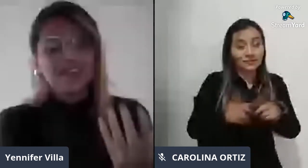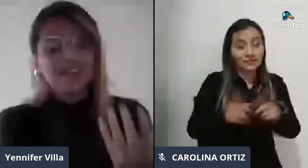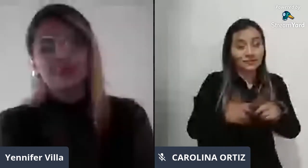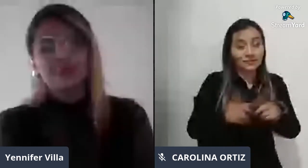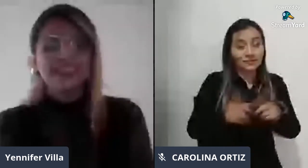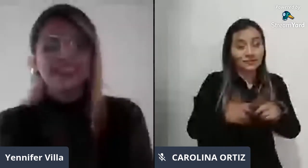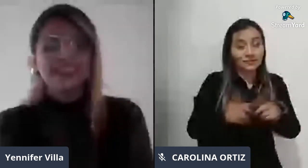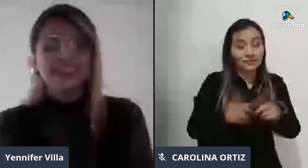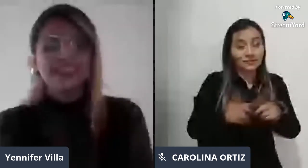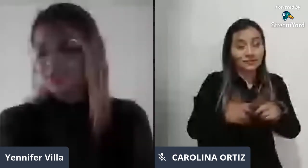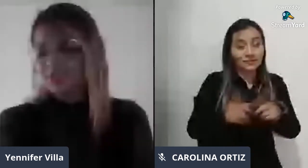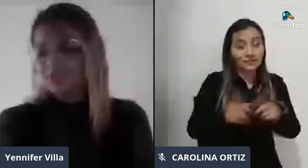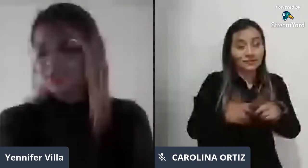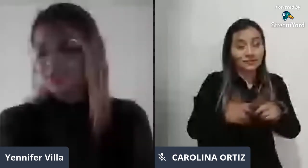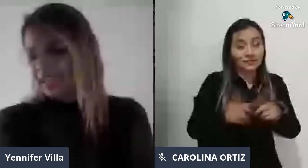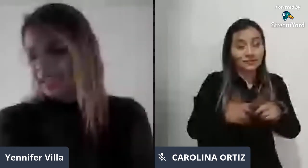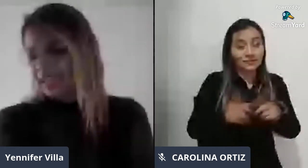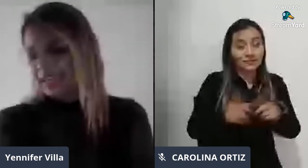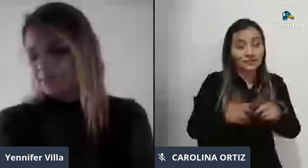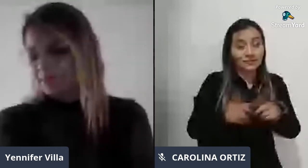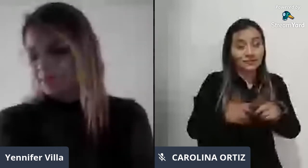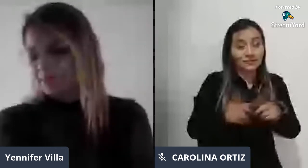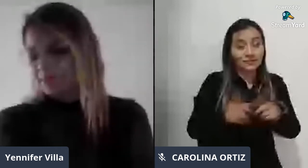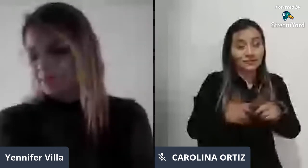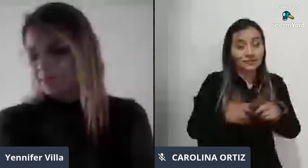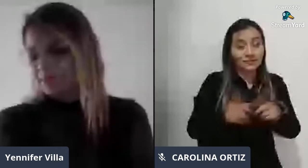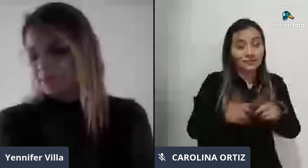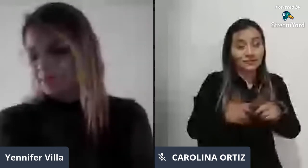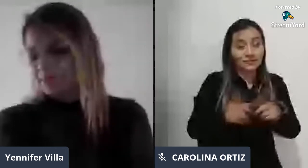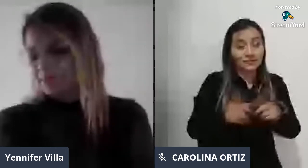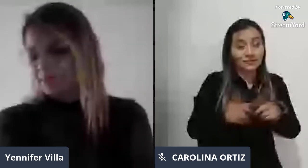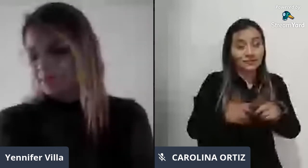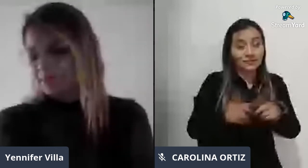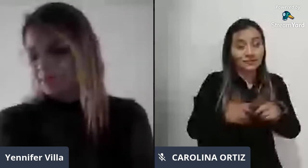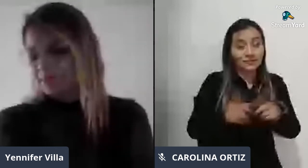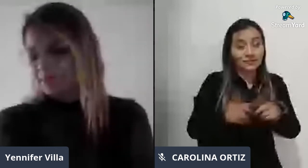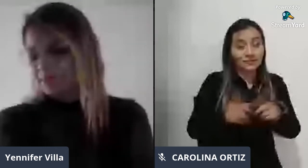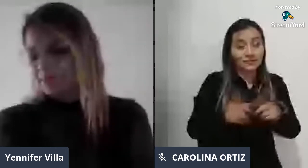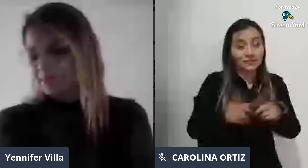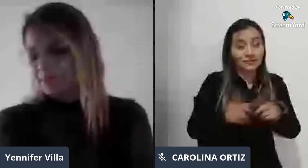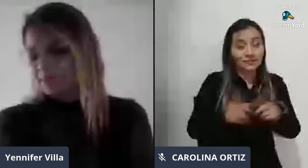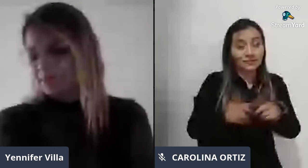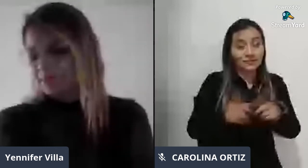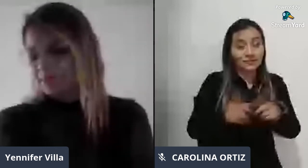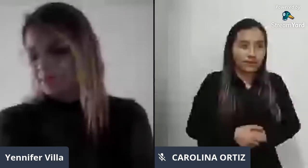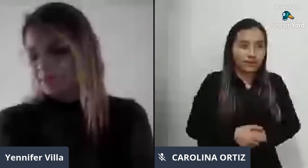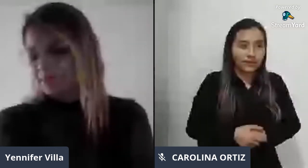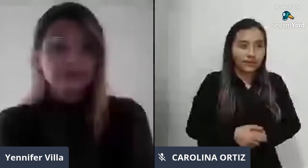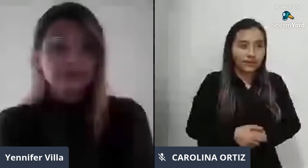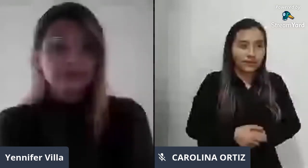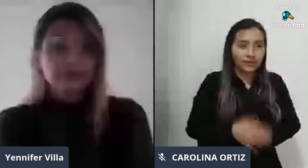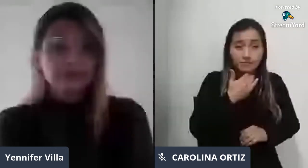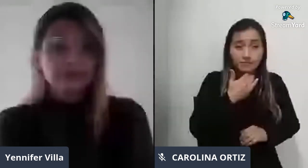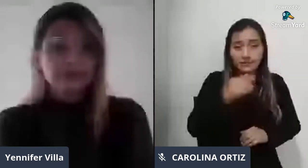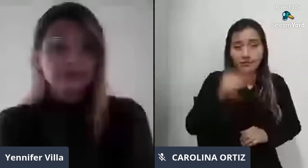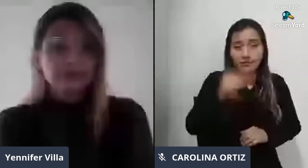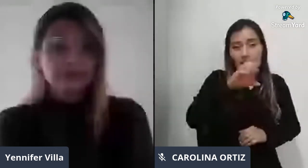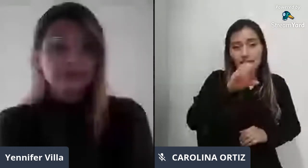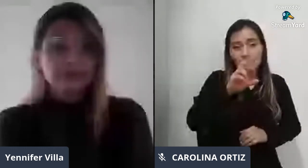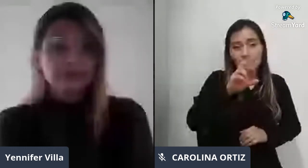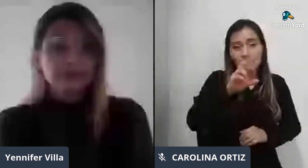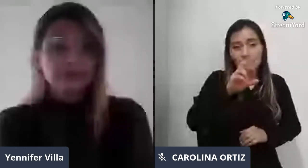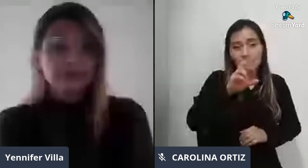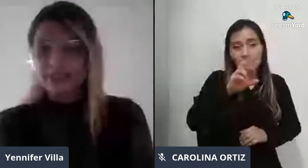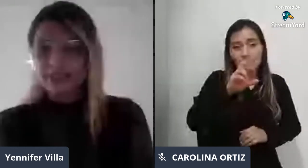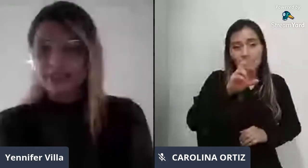puede garantizar la conexión. No sé si me puedas ayudar, si se puede conectar a la compañera, me siento hablando, pero no es que esté yo